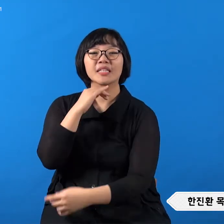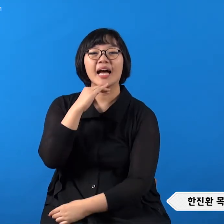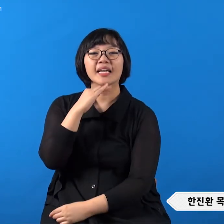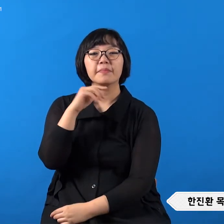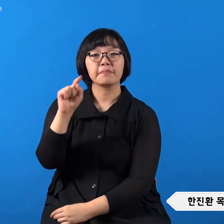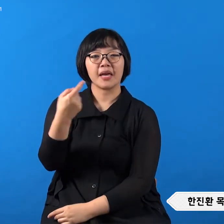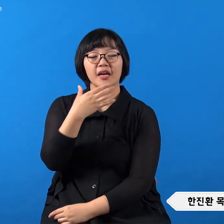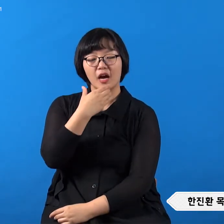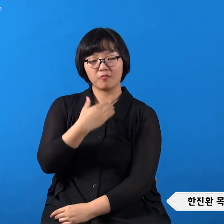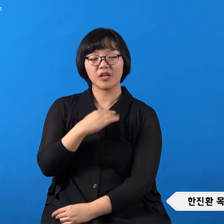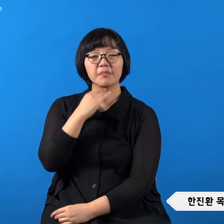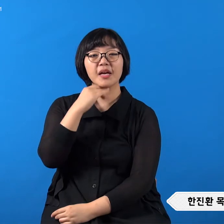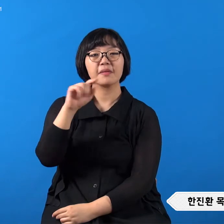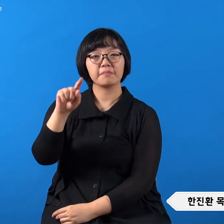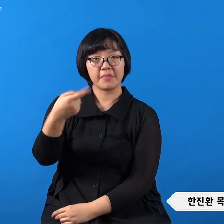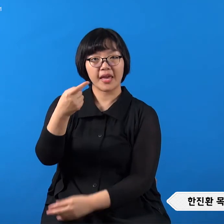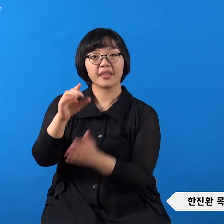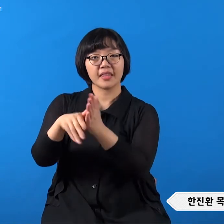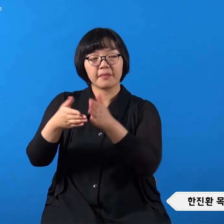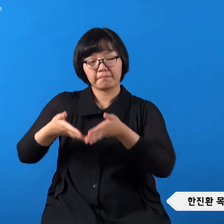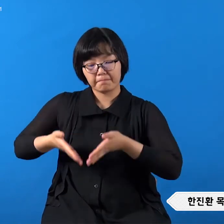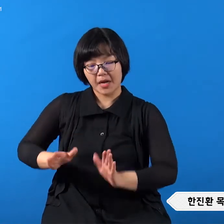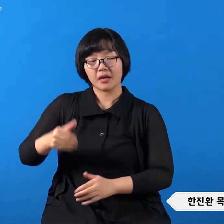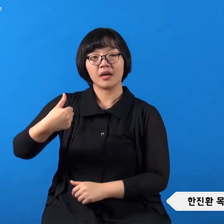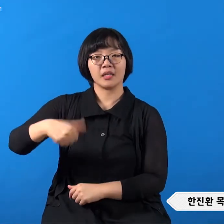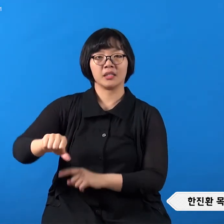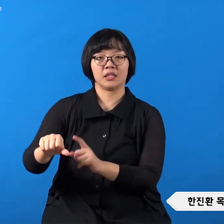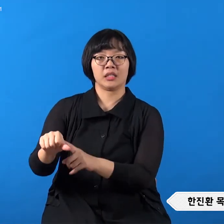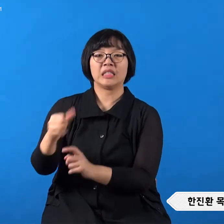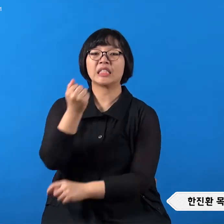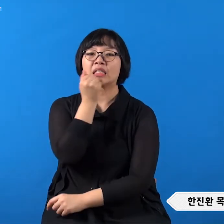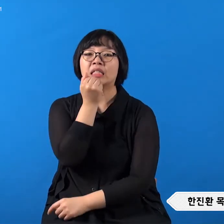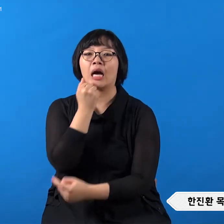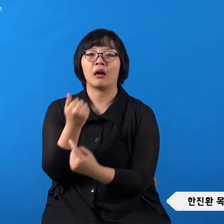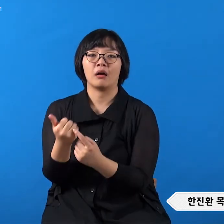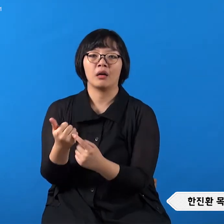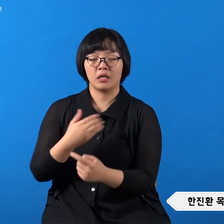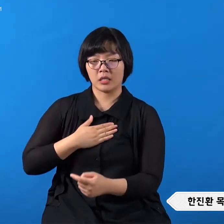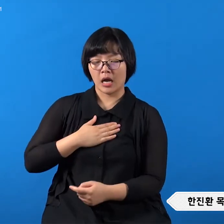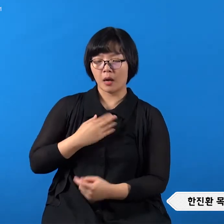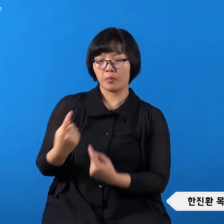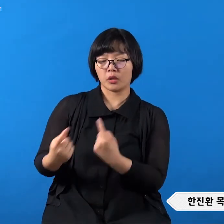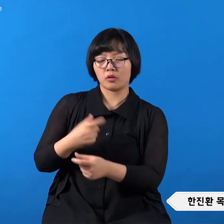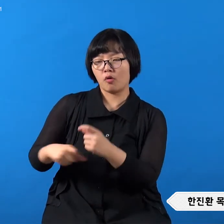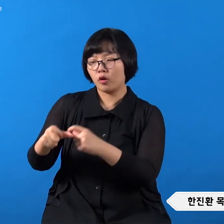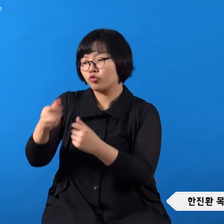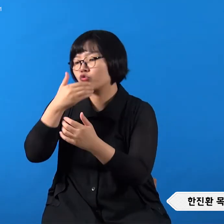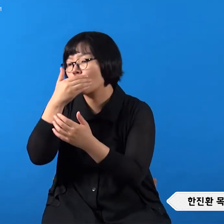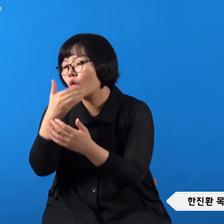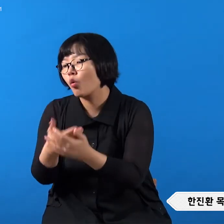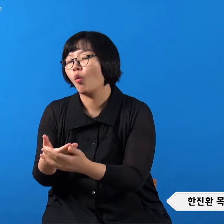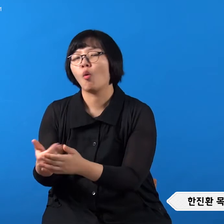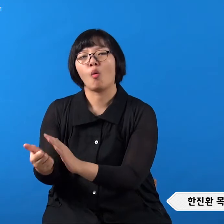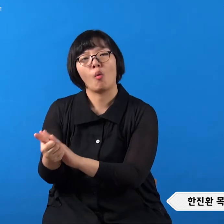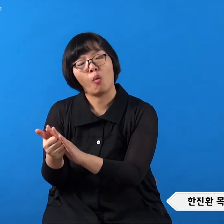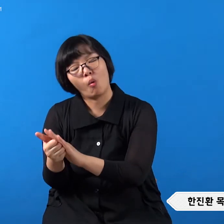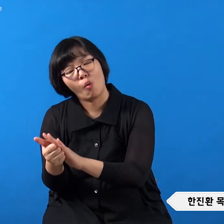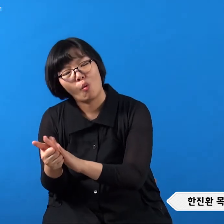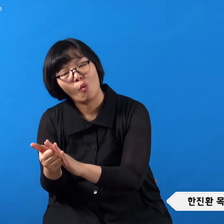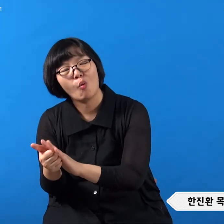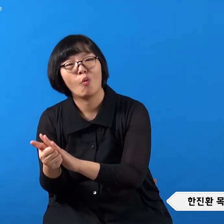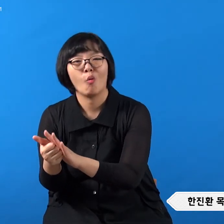100세, 나이 100살이 되어서 얻은 아들 이삭은 아브라함에게는 자기 생명보다도 귀한 존재였습니다.